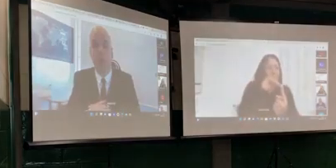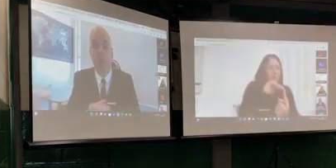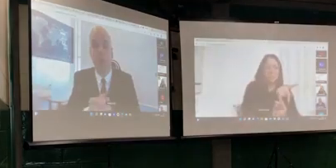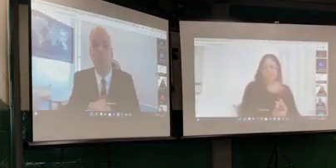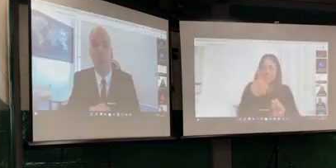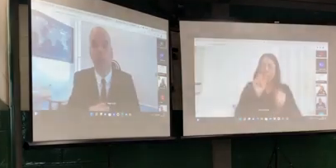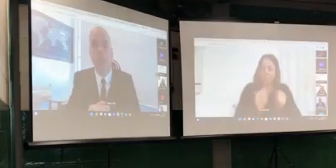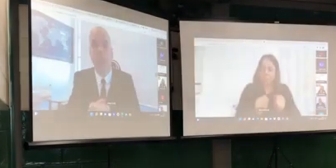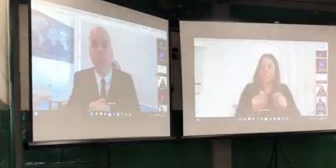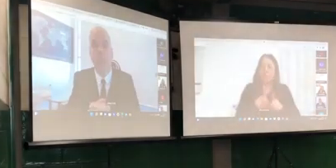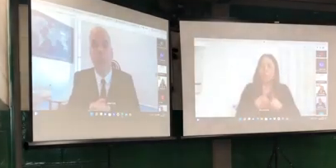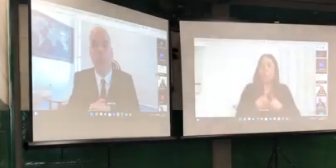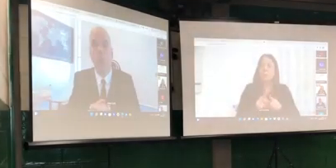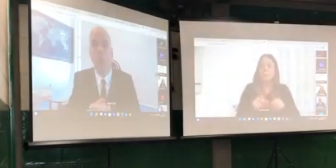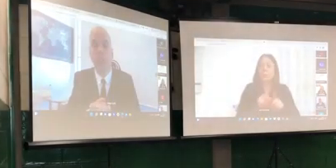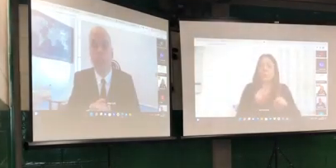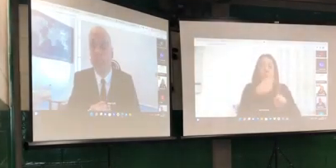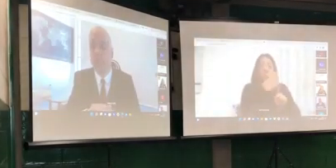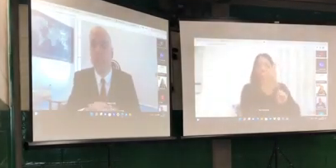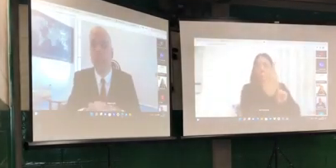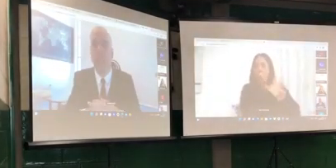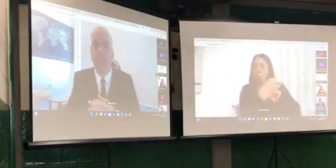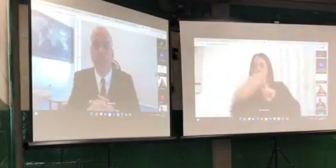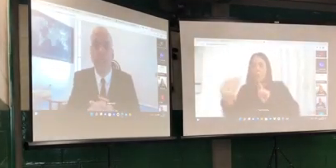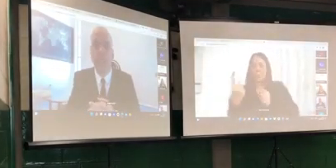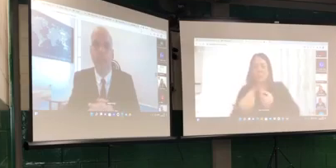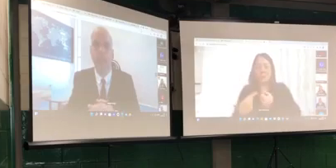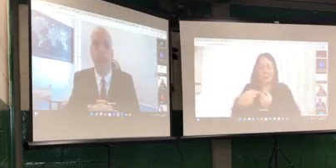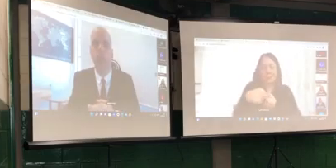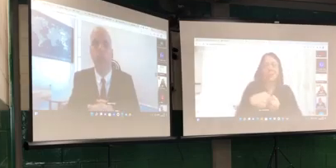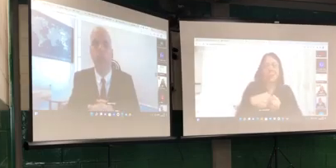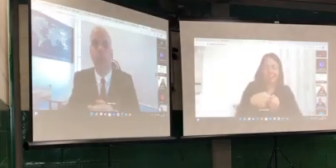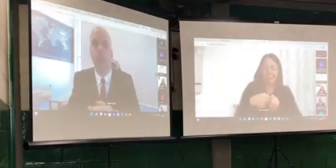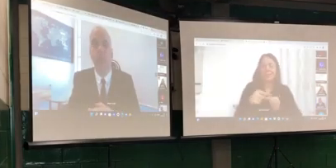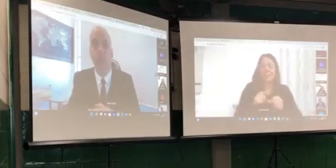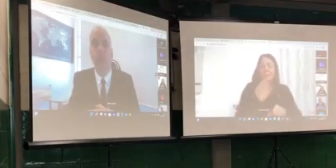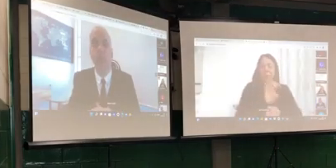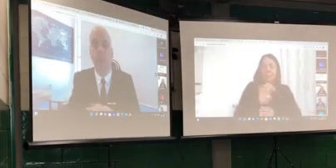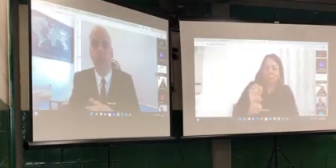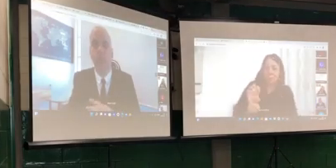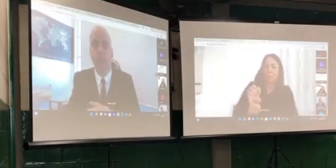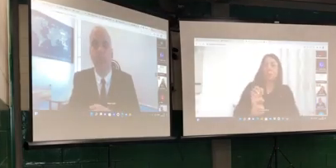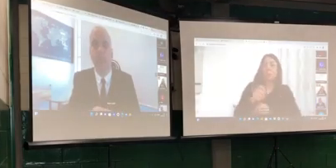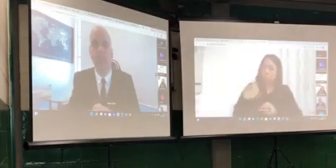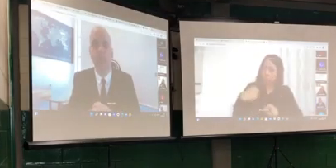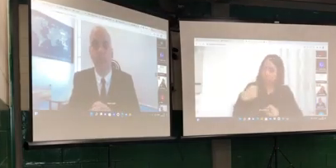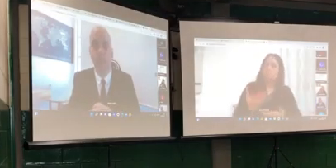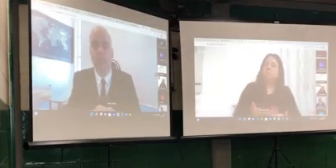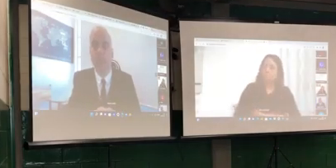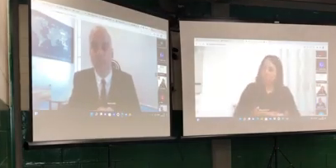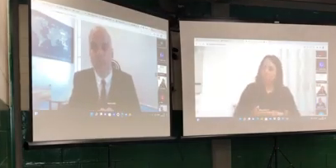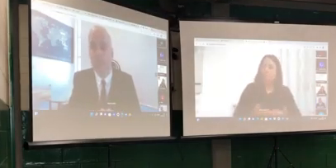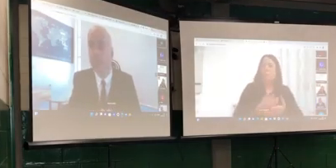possam até ser para outras cidades aqui no estado, né, que a gente precisa. Né?